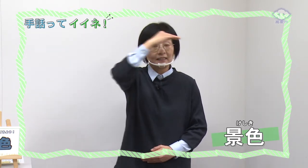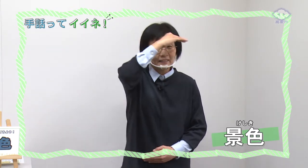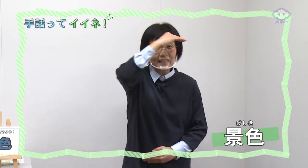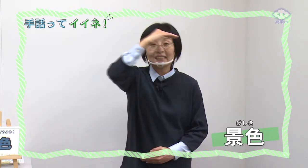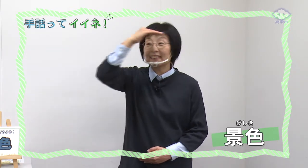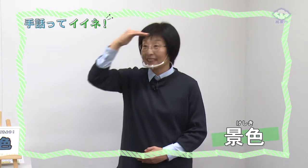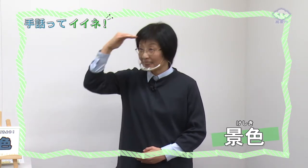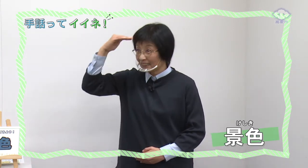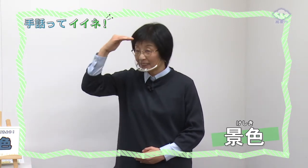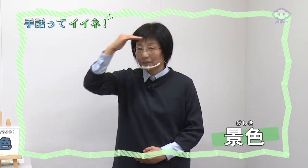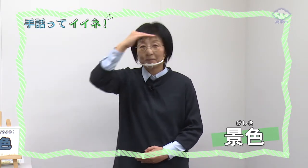景色。